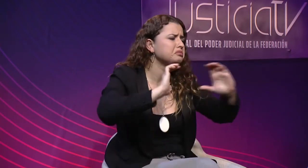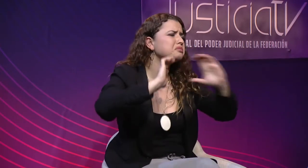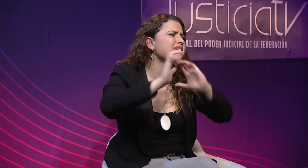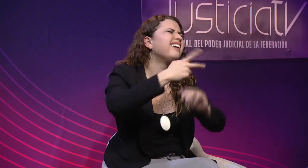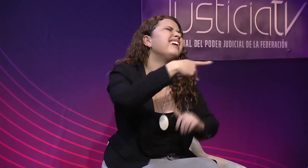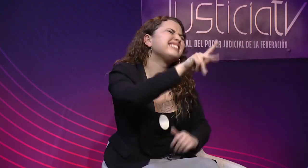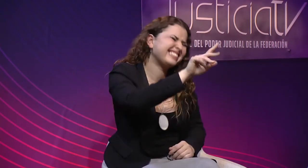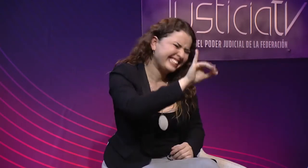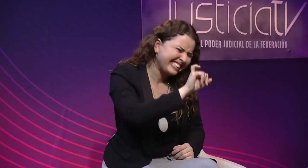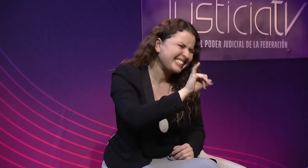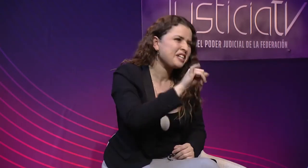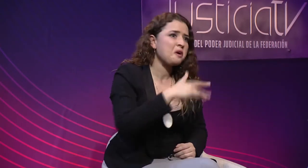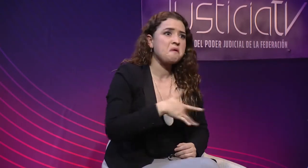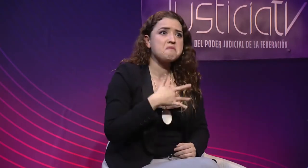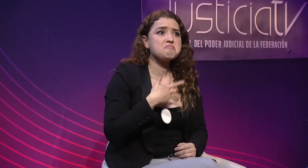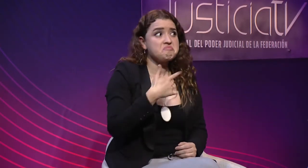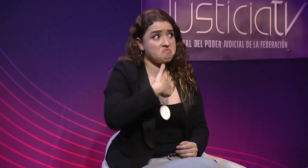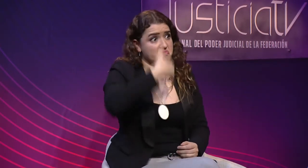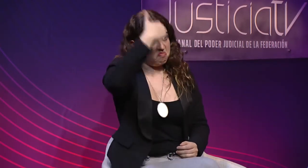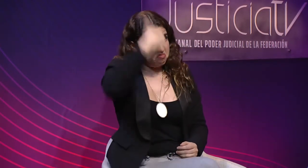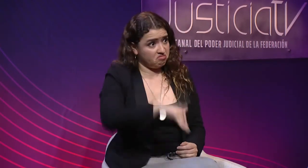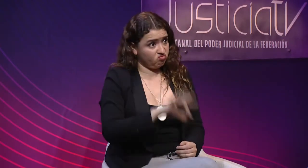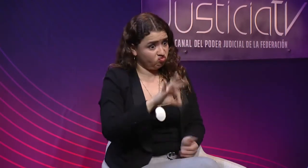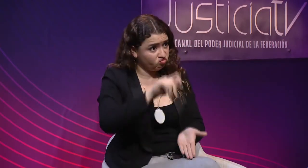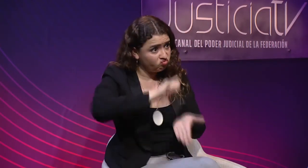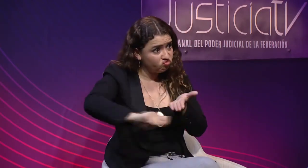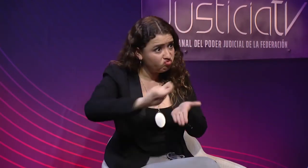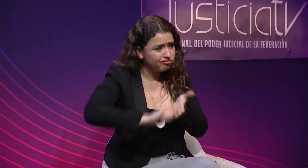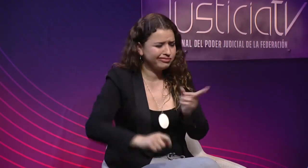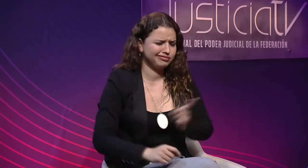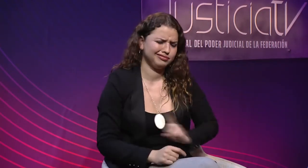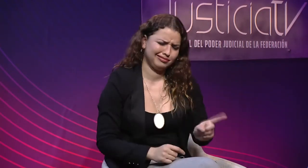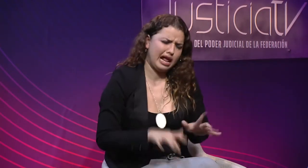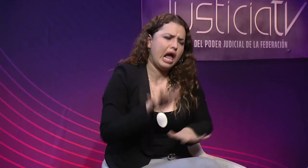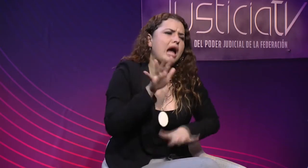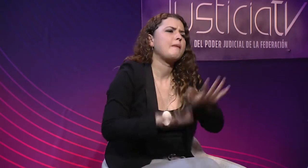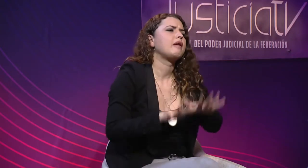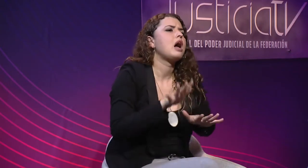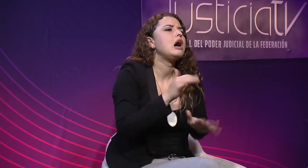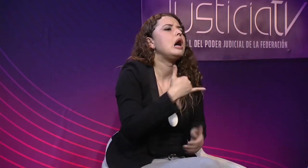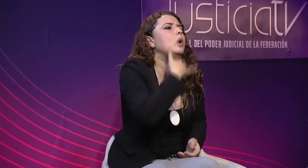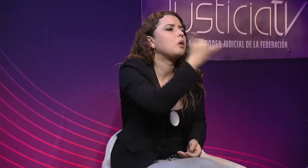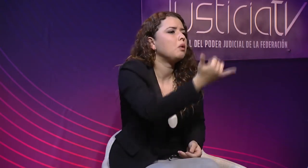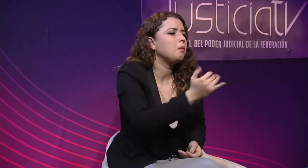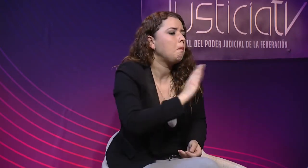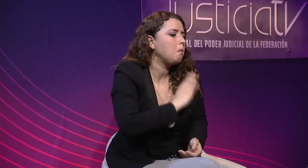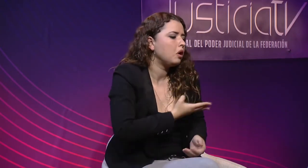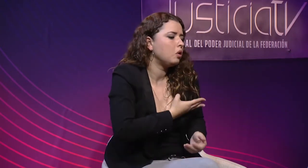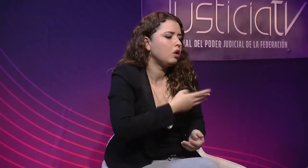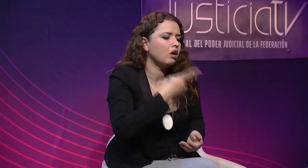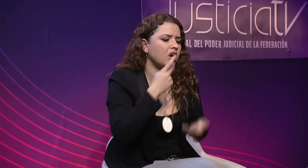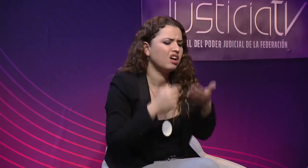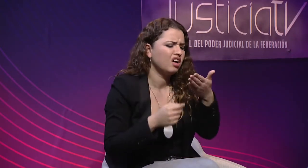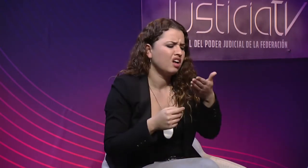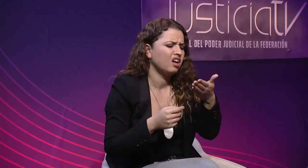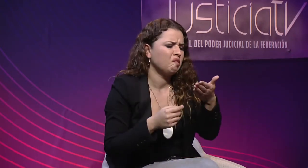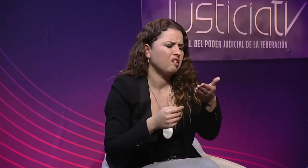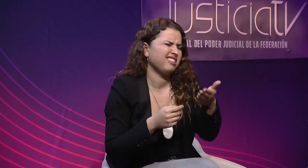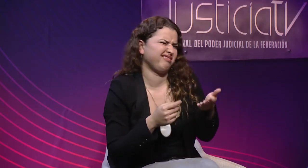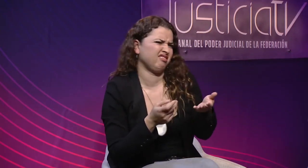pudiéramos comunicarnos. Sí, es cierto. Lo cierto es que tampoco es mi vía como favorita de comunicación la escritura,